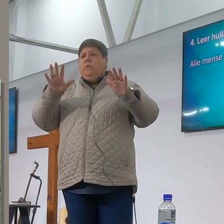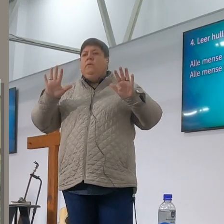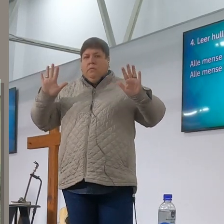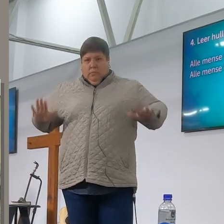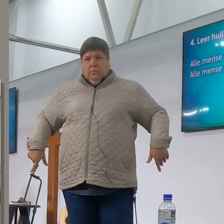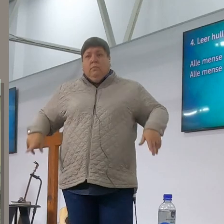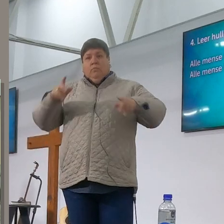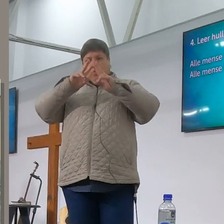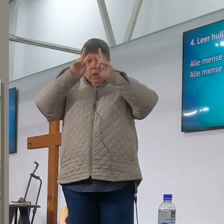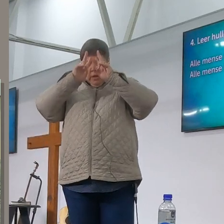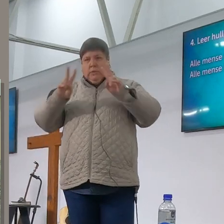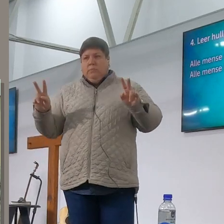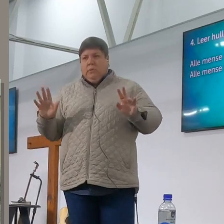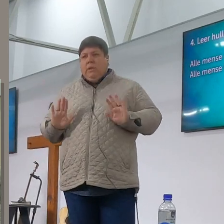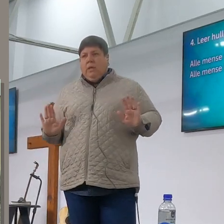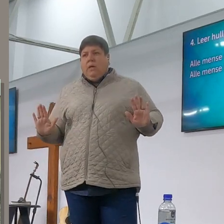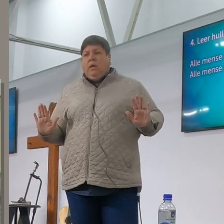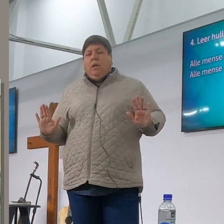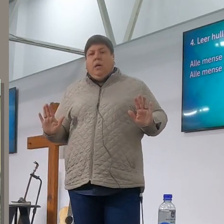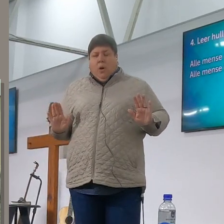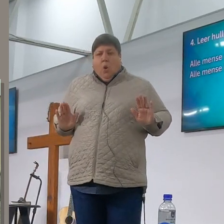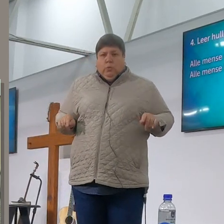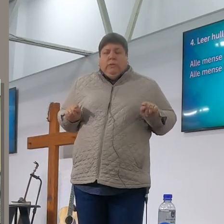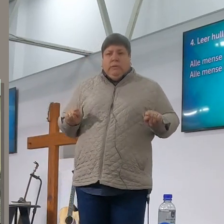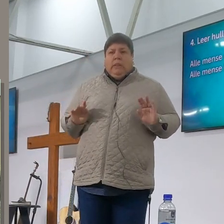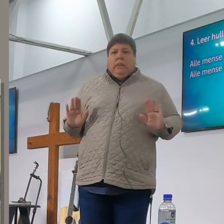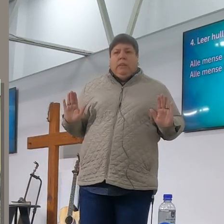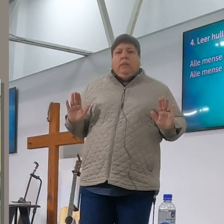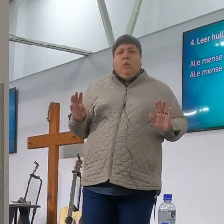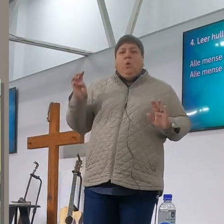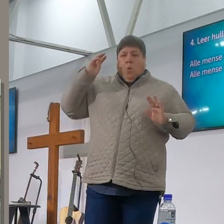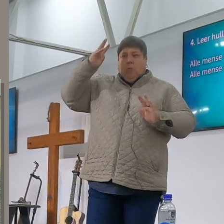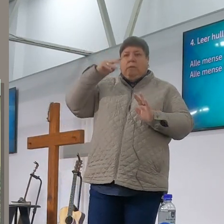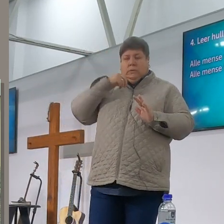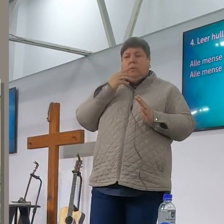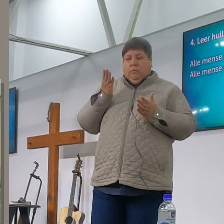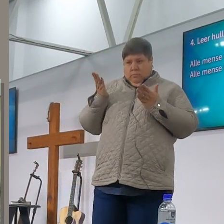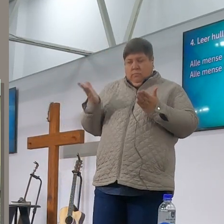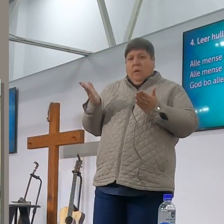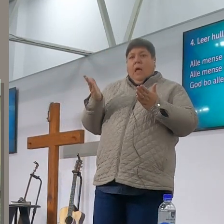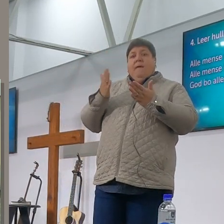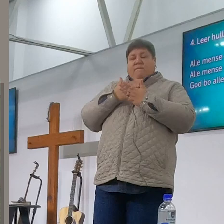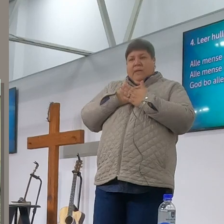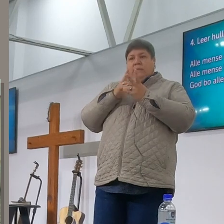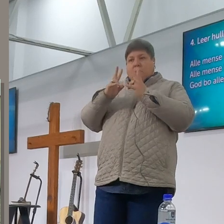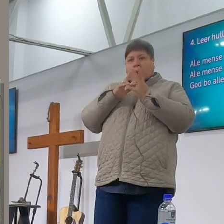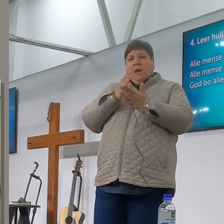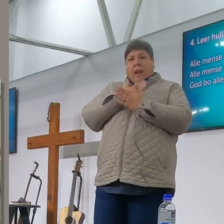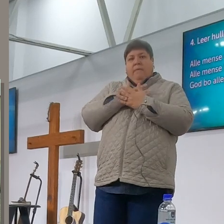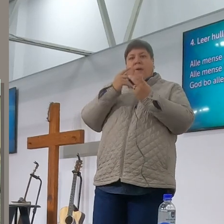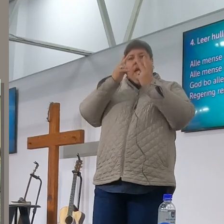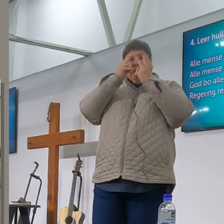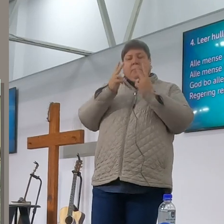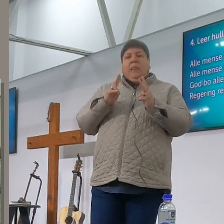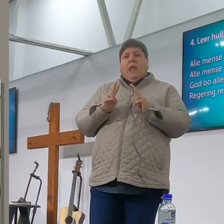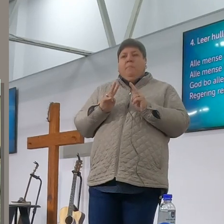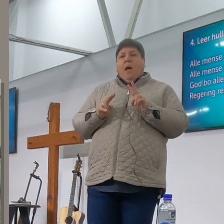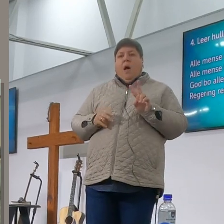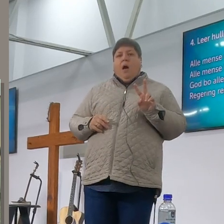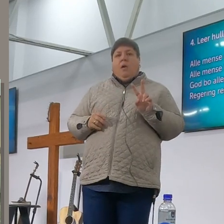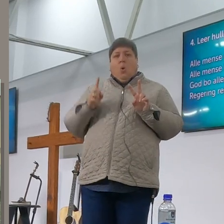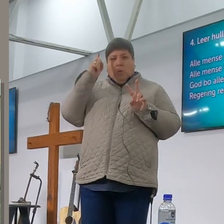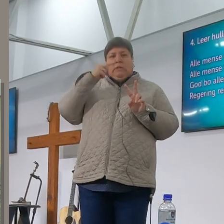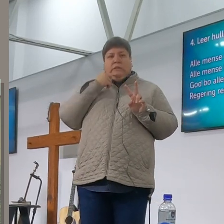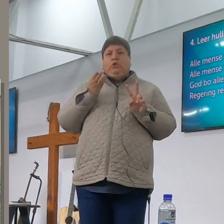sê hoekom. Hy gaan verder en sê ons moet God lief hê. En ons moet God lief hê. Ons weet dis die grootste gebod. Ons moet mense ook lief hê. Daai twee gaan saam. En dan die laaste